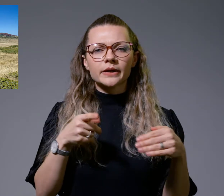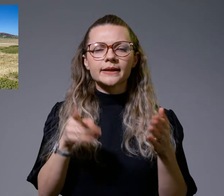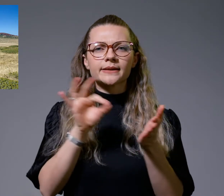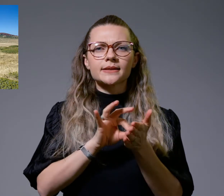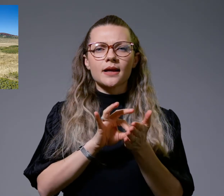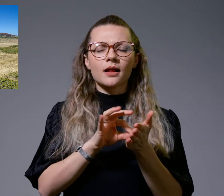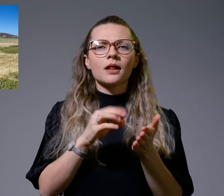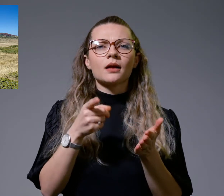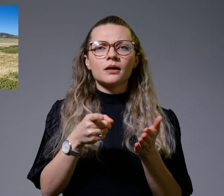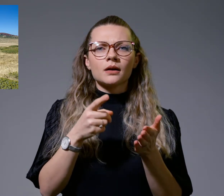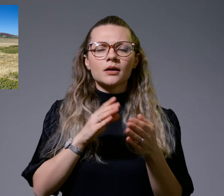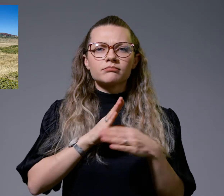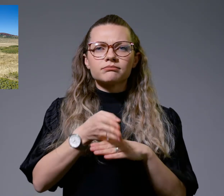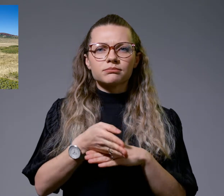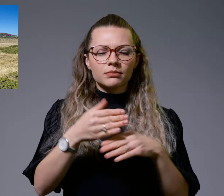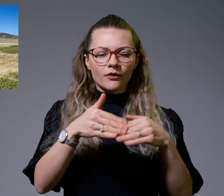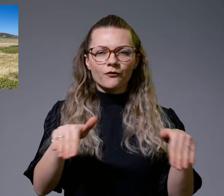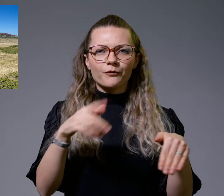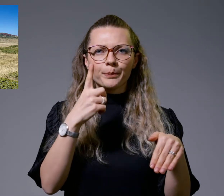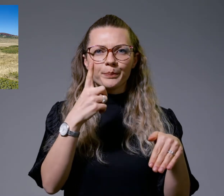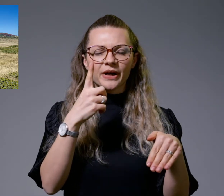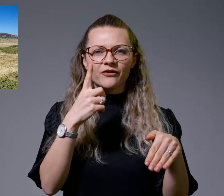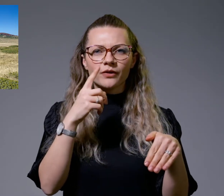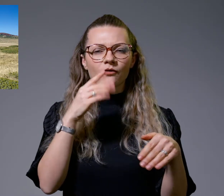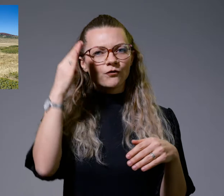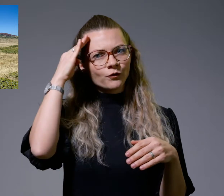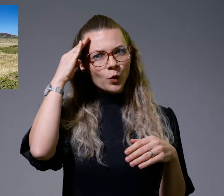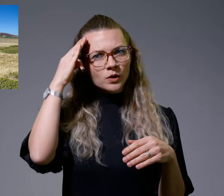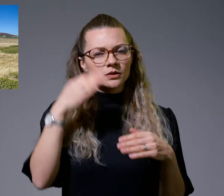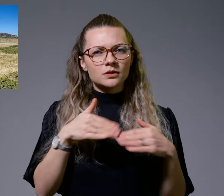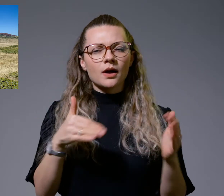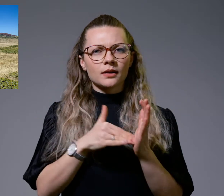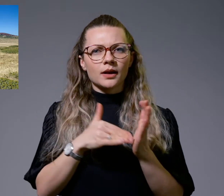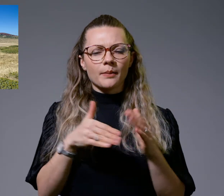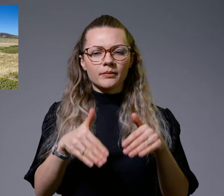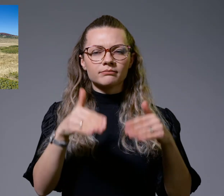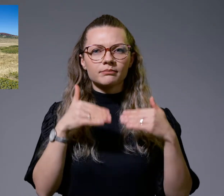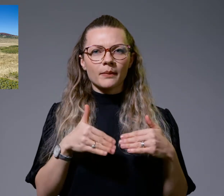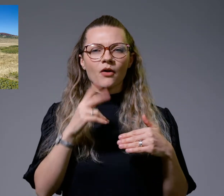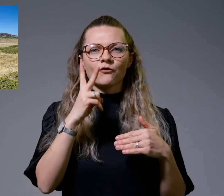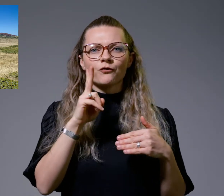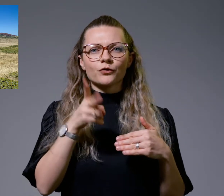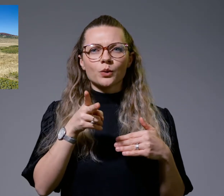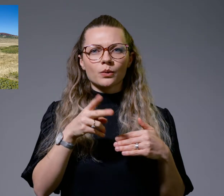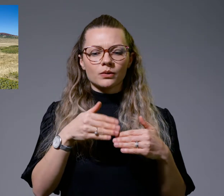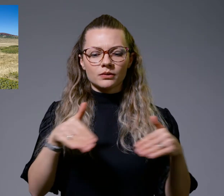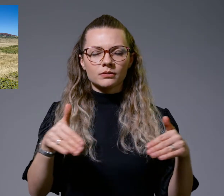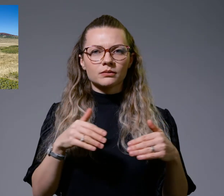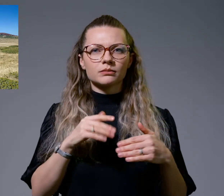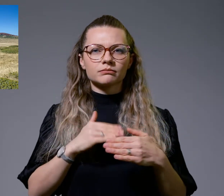пробие фронтот, првиот ред на војската да отстапи место на вториот ред, кој пак веднаш